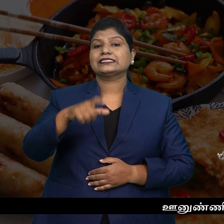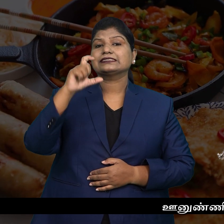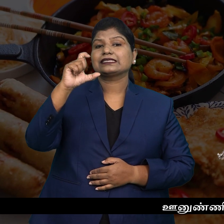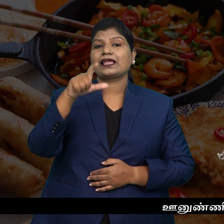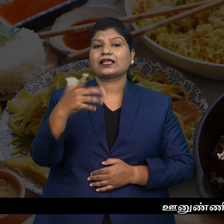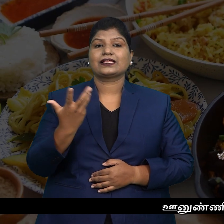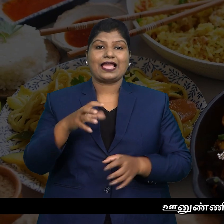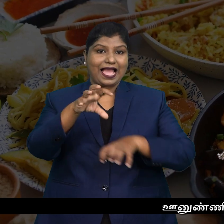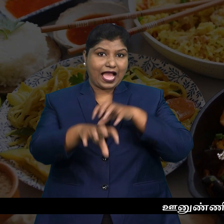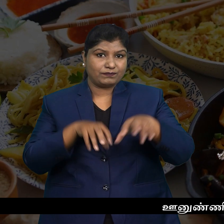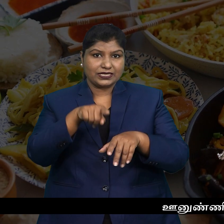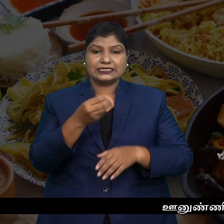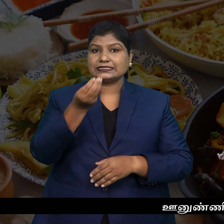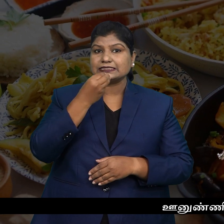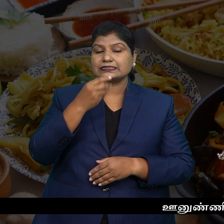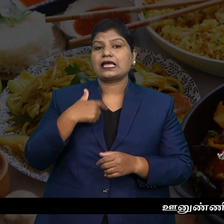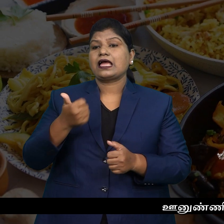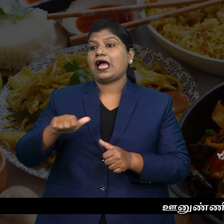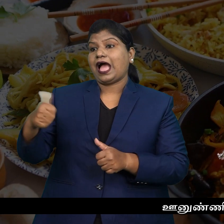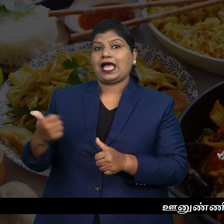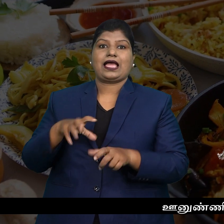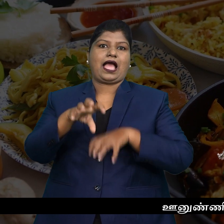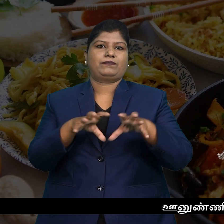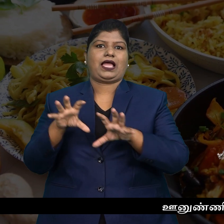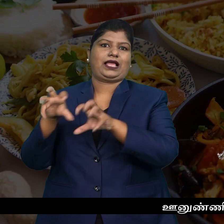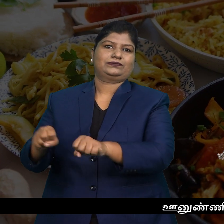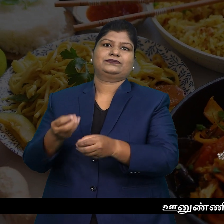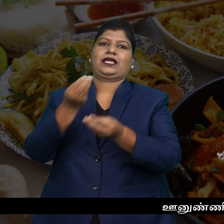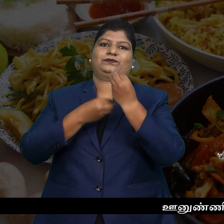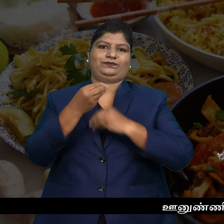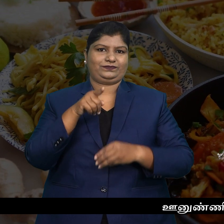ஊனுண்ணிகள் அல்லது மாமிச உண்ணி,